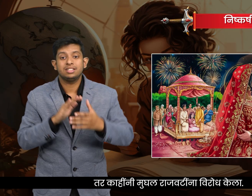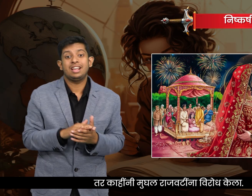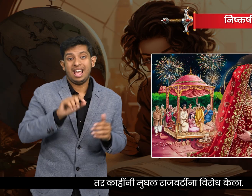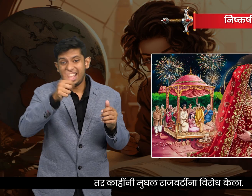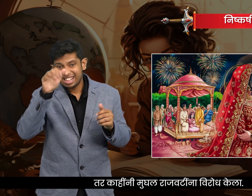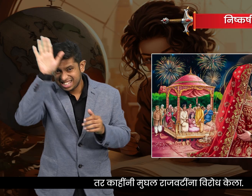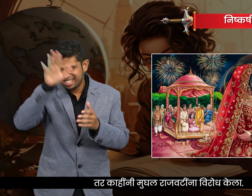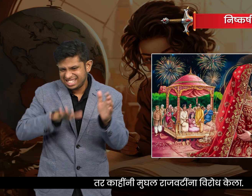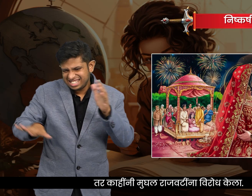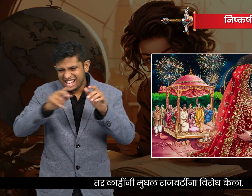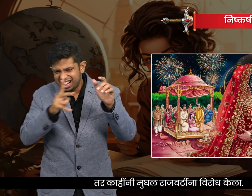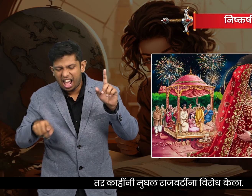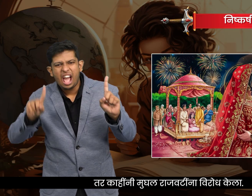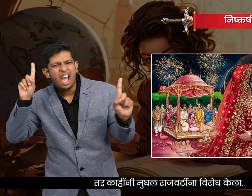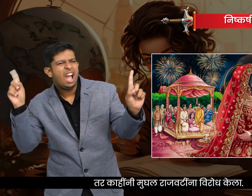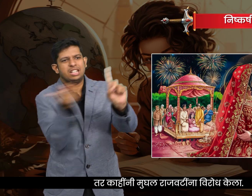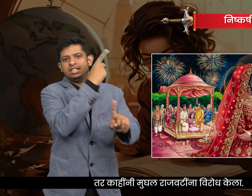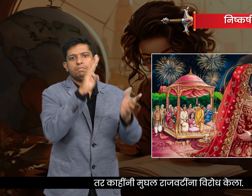राजवटींना विरोध केला.